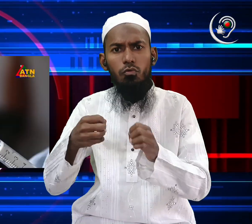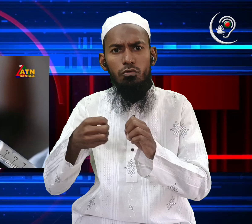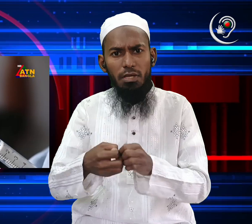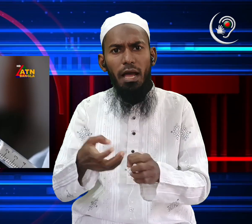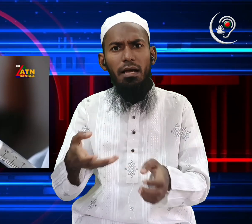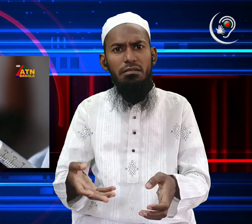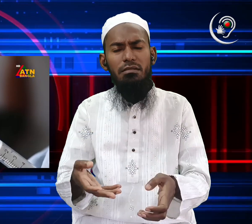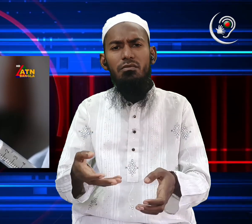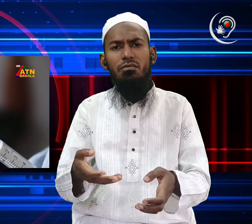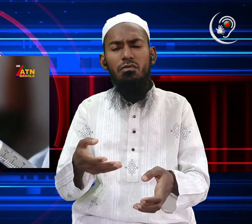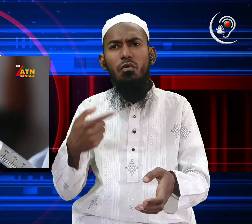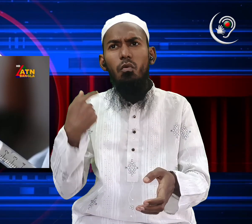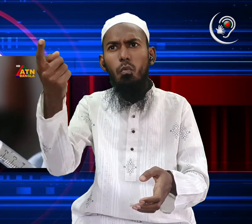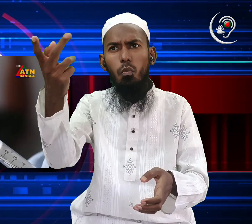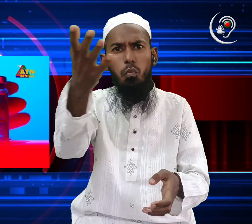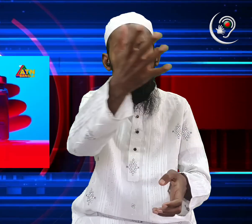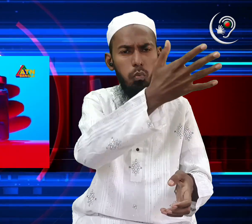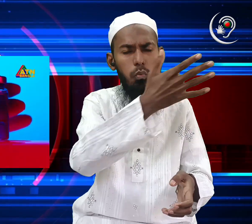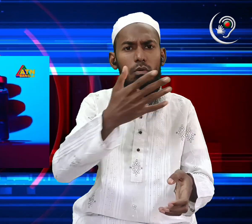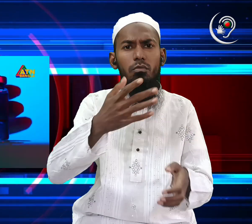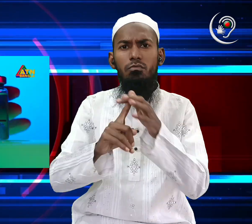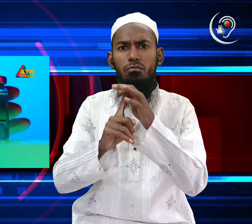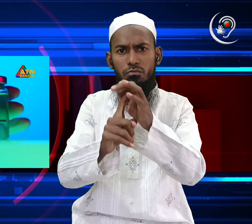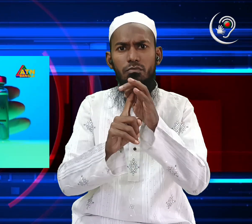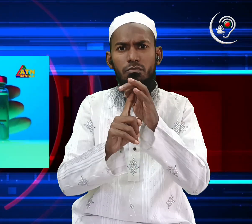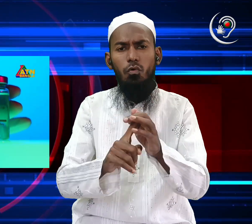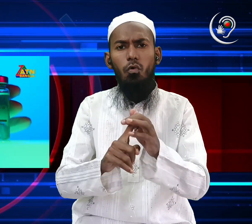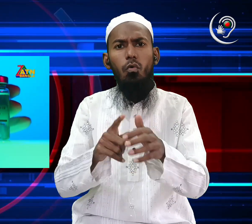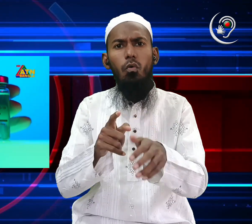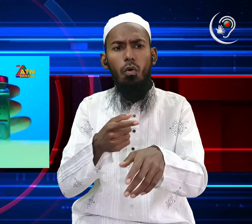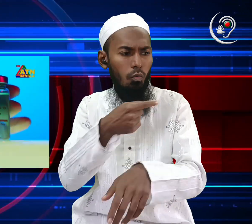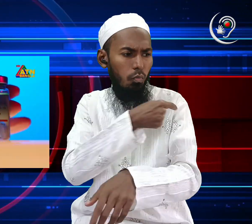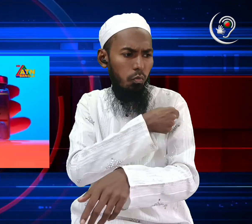প্রস্তুতকারী কোম্পানিগুলোকে এই বার্তা দেয় যে করোনা টিকাগুলো আরও